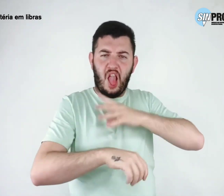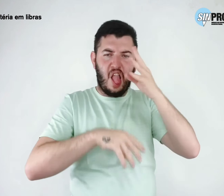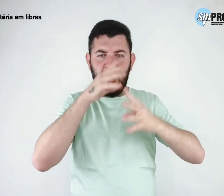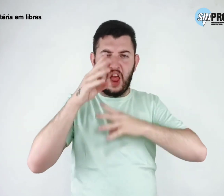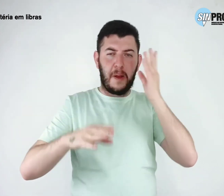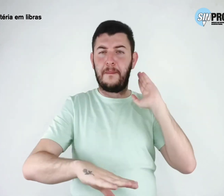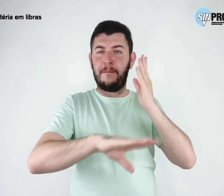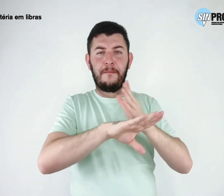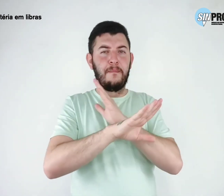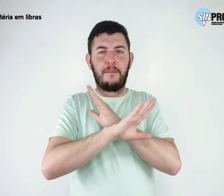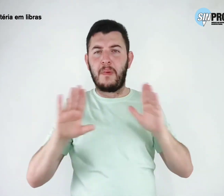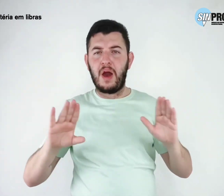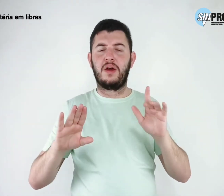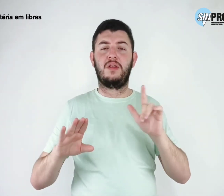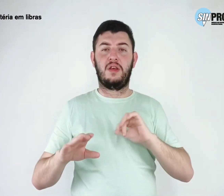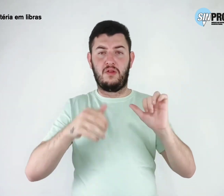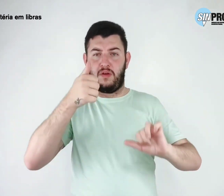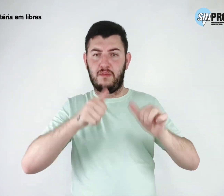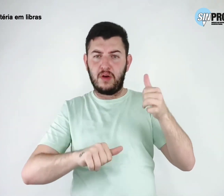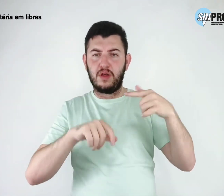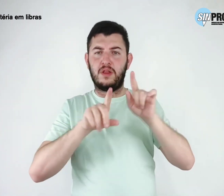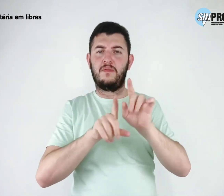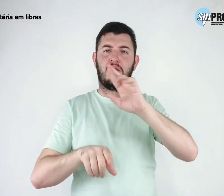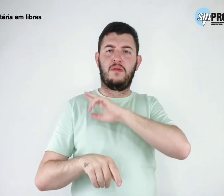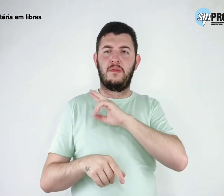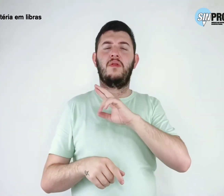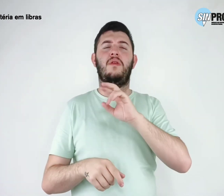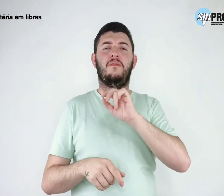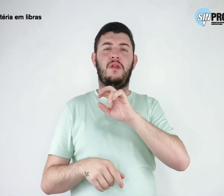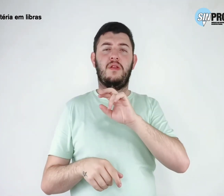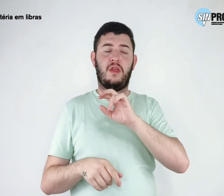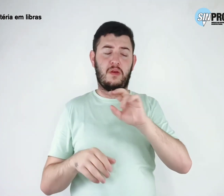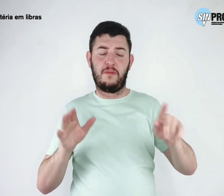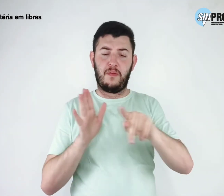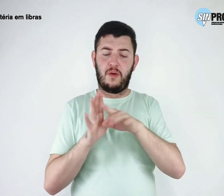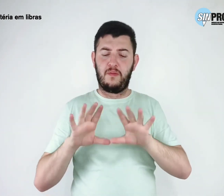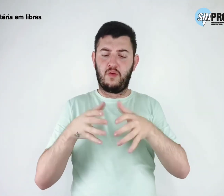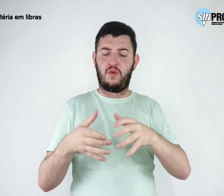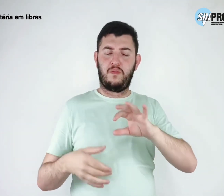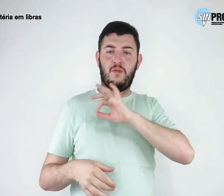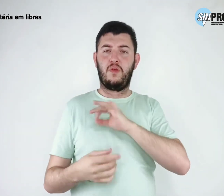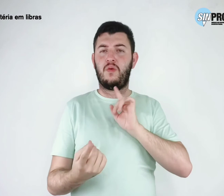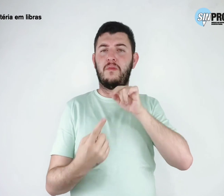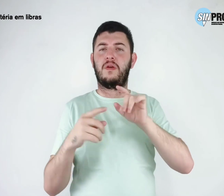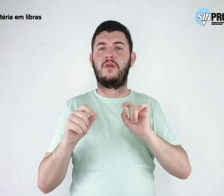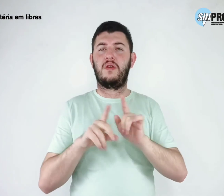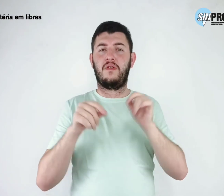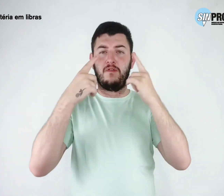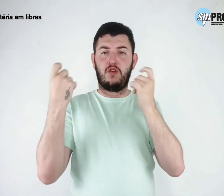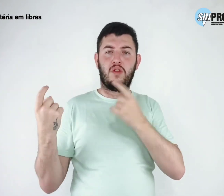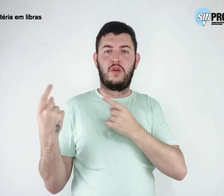apuração e responsabilização das forças policiais pelas agressões a nós